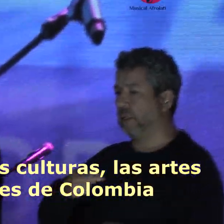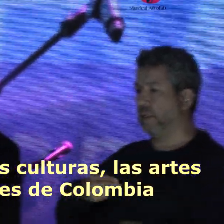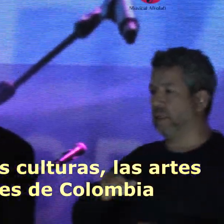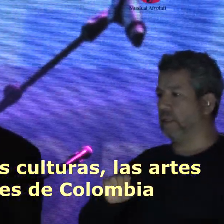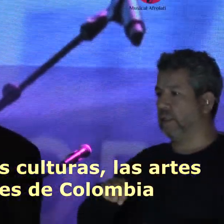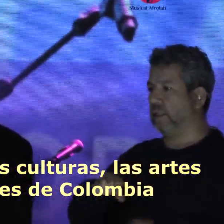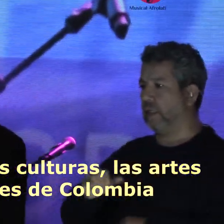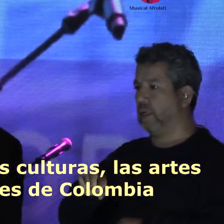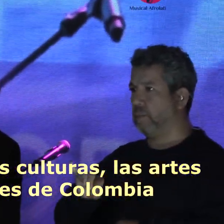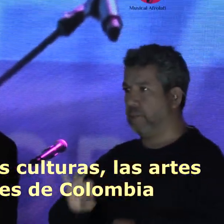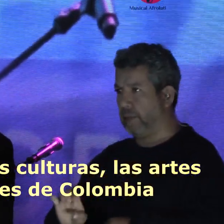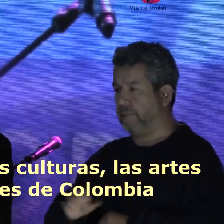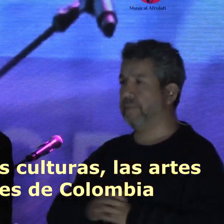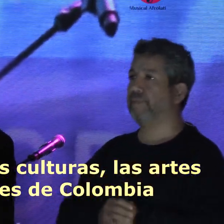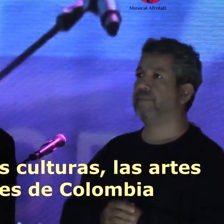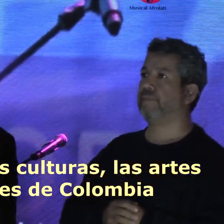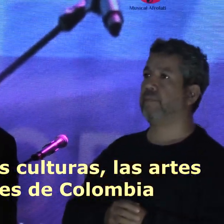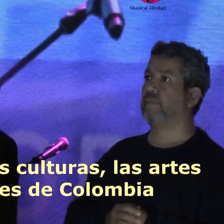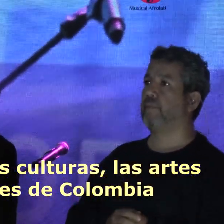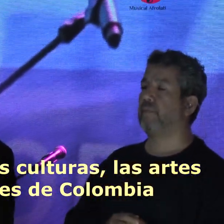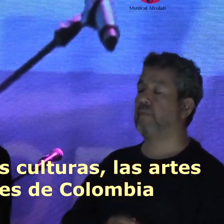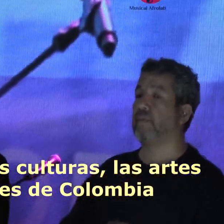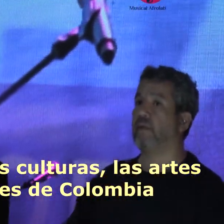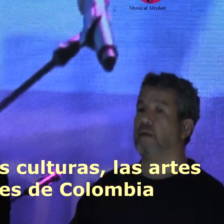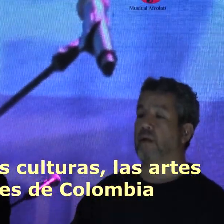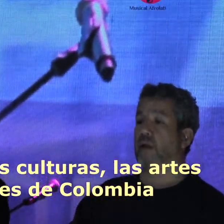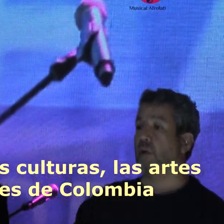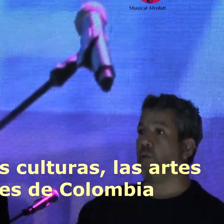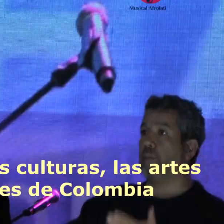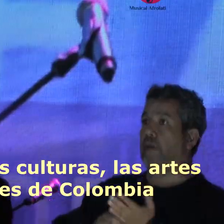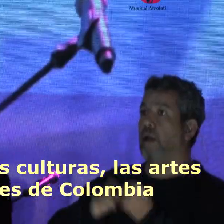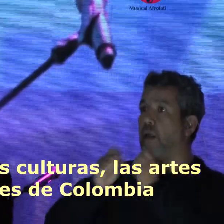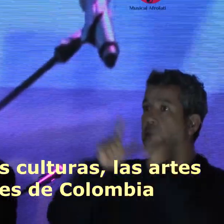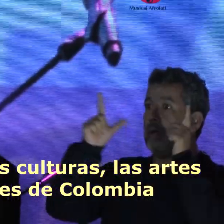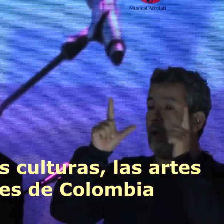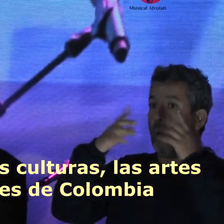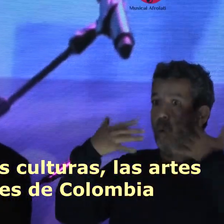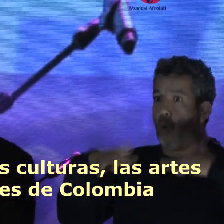Recuperar la admiración del asombro, se llama este texto.